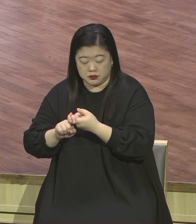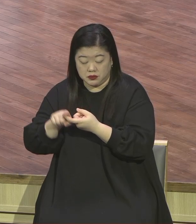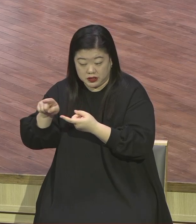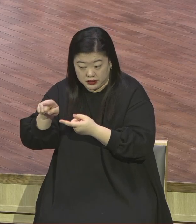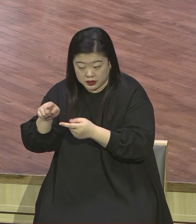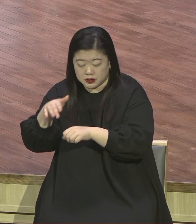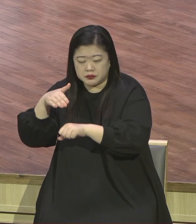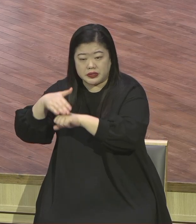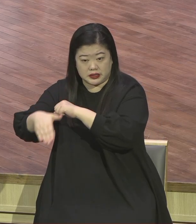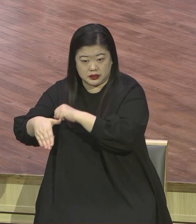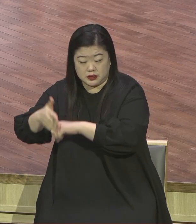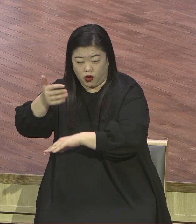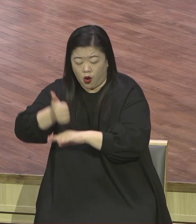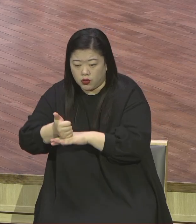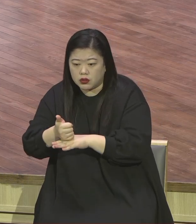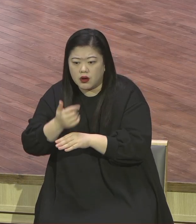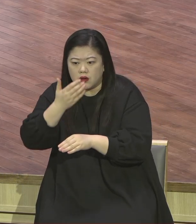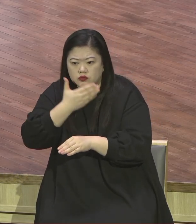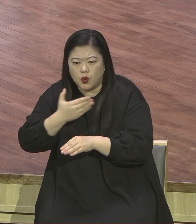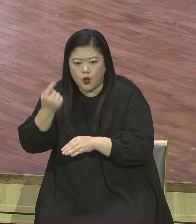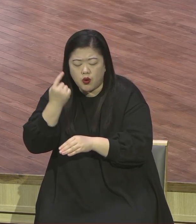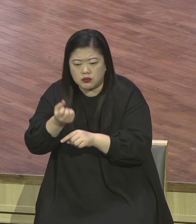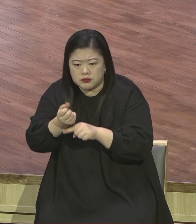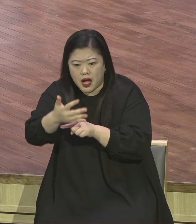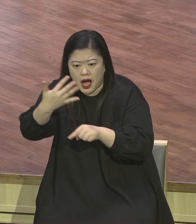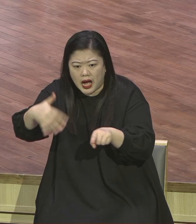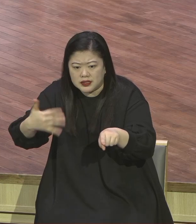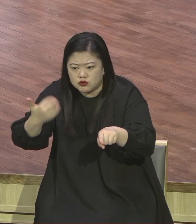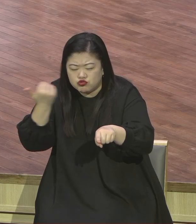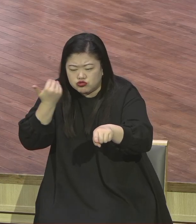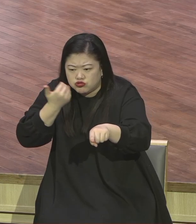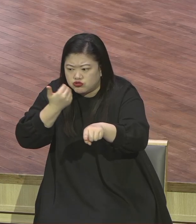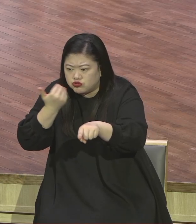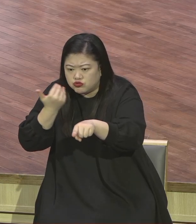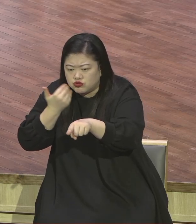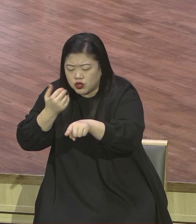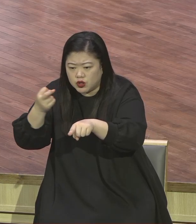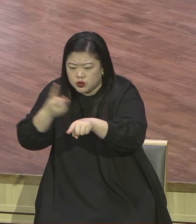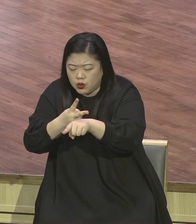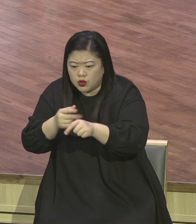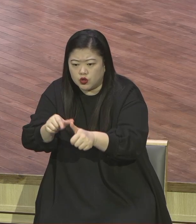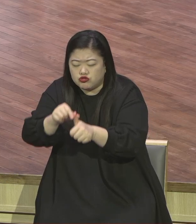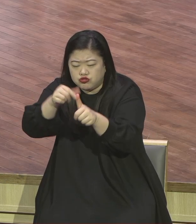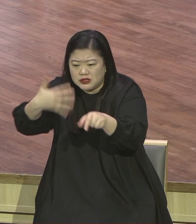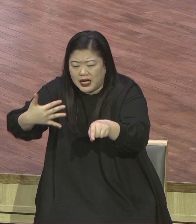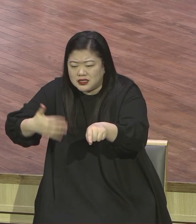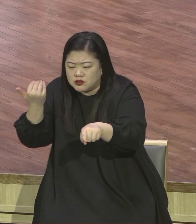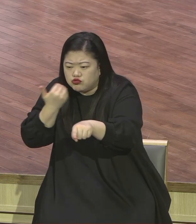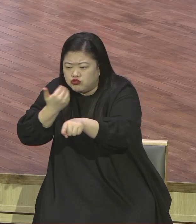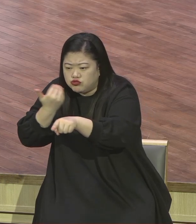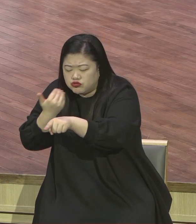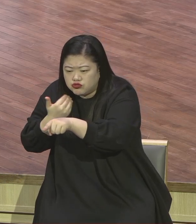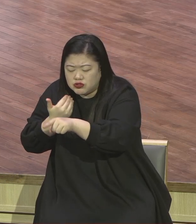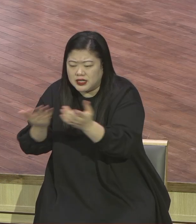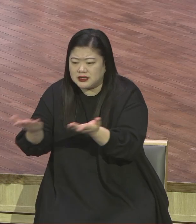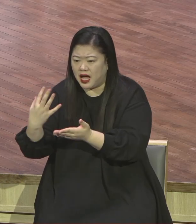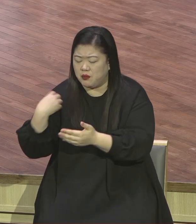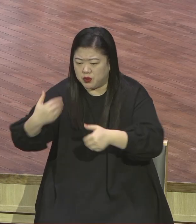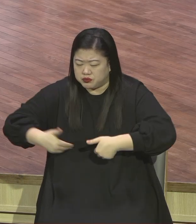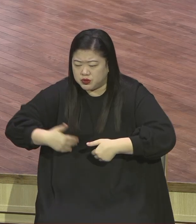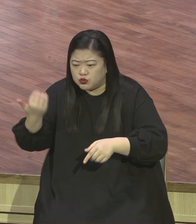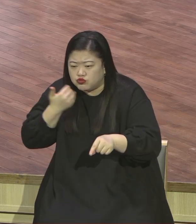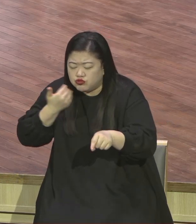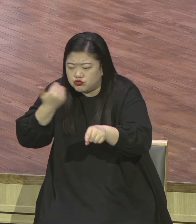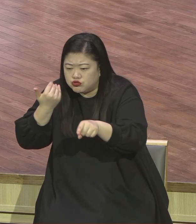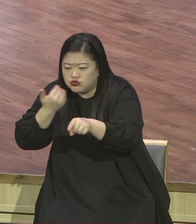사람 힘주고 치유하고 새롭게 만들어주고 가까이 있는 사람들이 자꾸 사명 깨닫게 되고 주님 앞에 귀하게